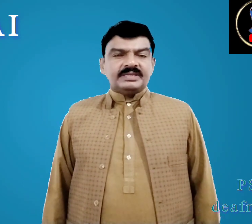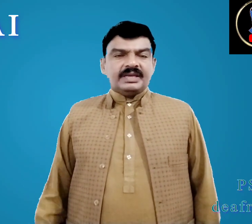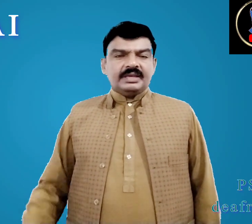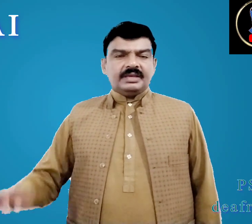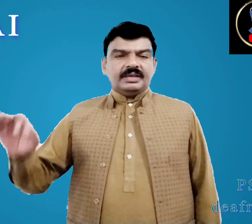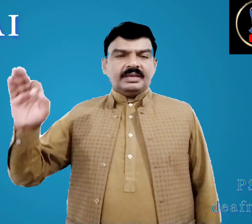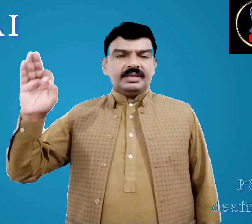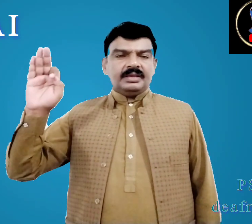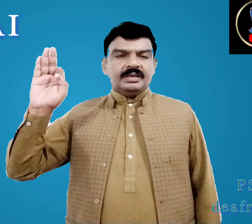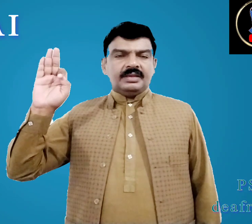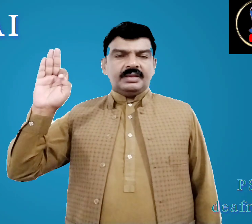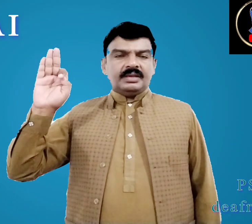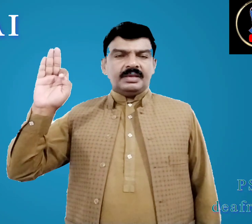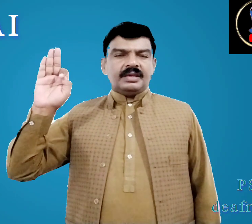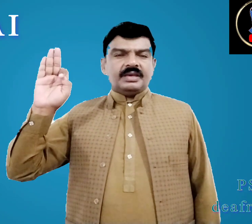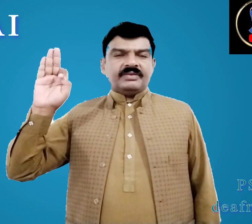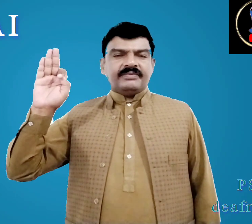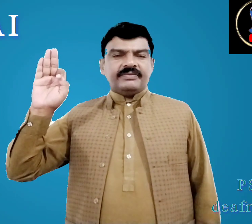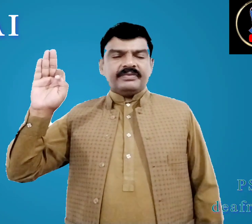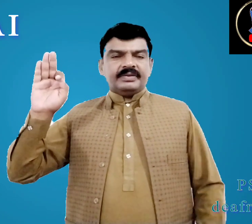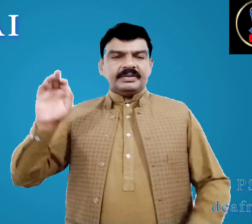फंजाई, एफ,